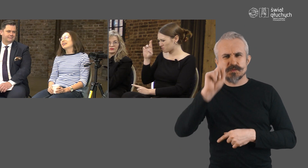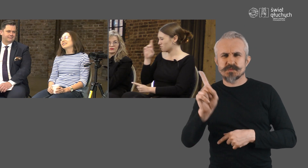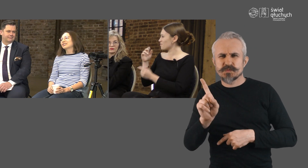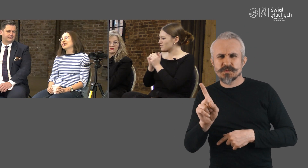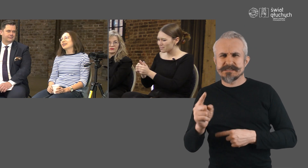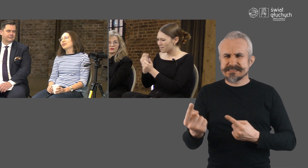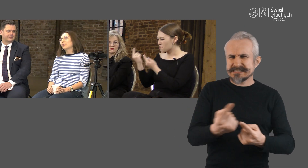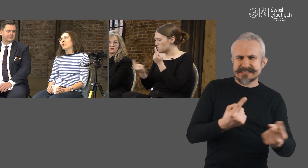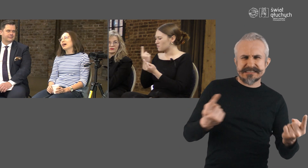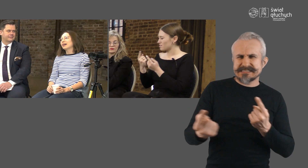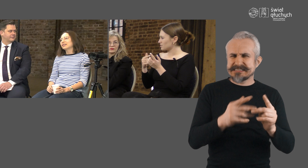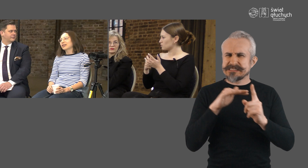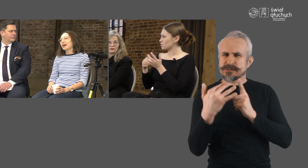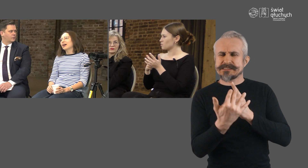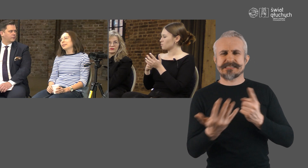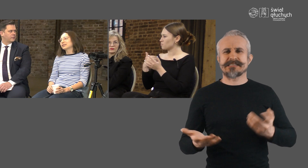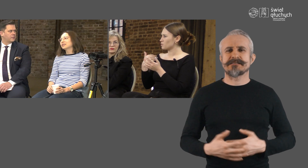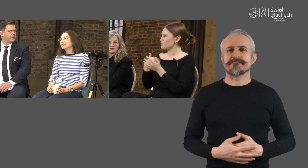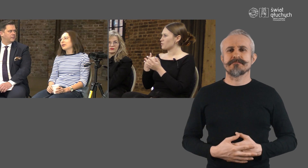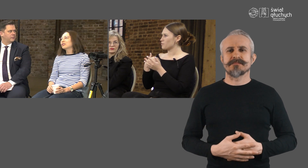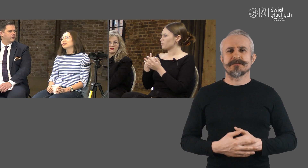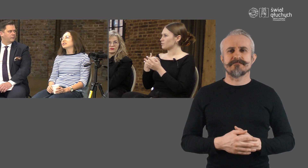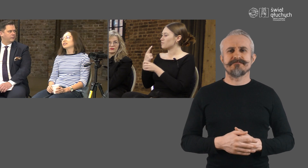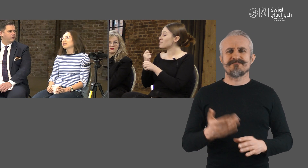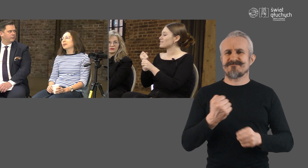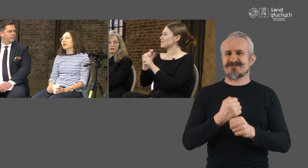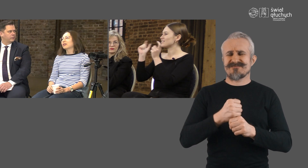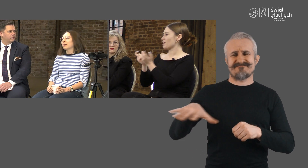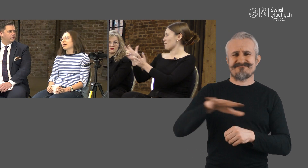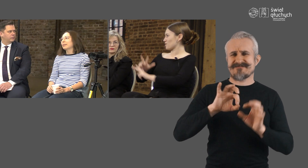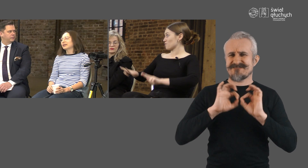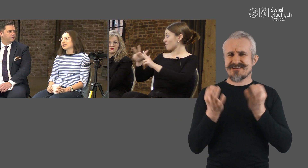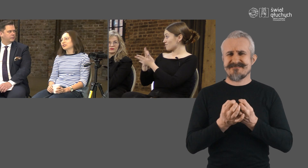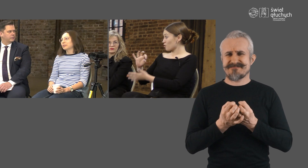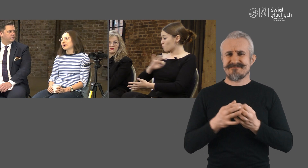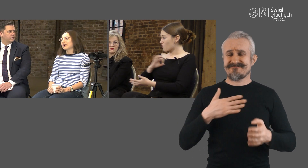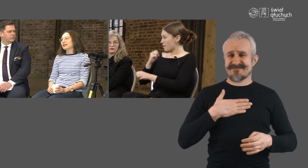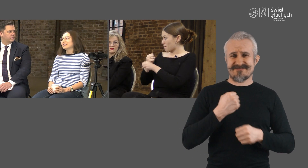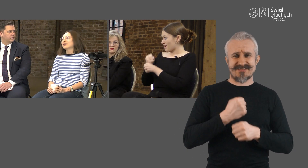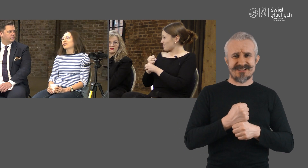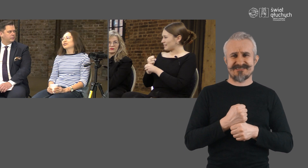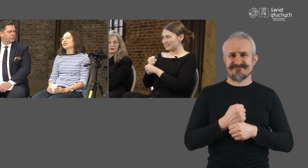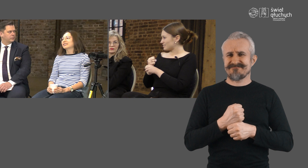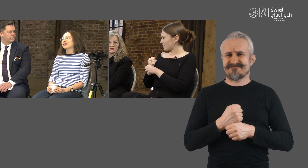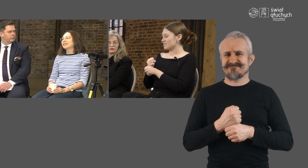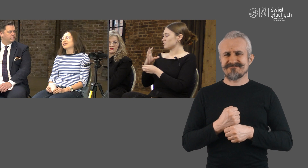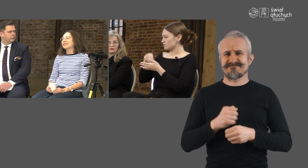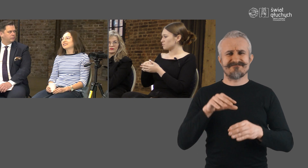zadaniami. Także to była taka praca na całej rodziny. To nie była tylko moja praca, żeby